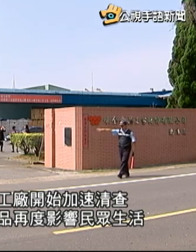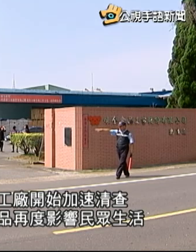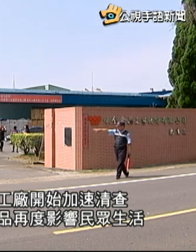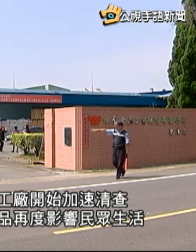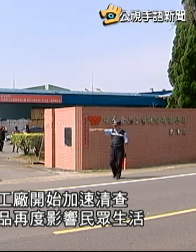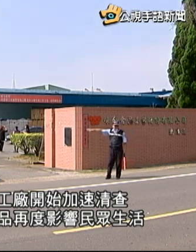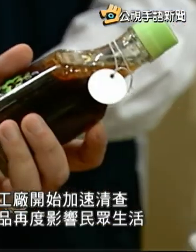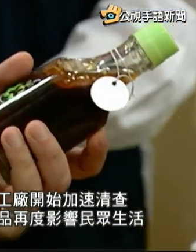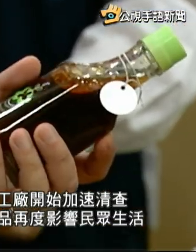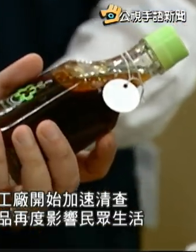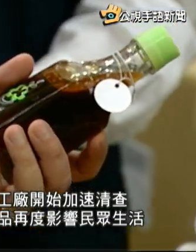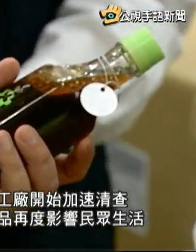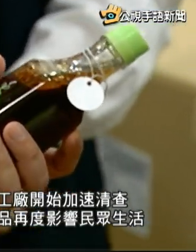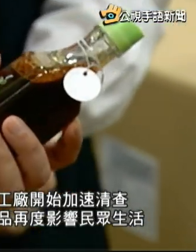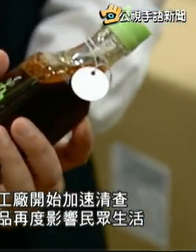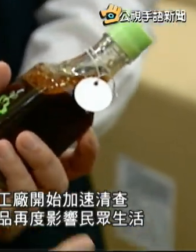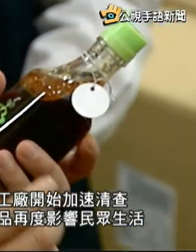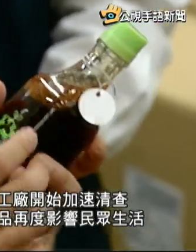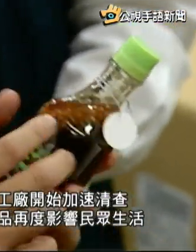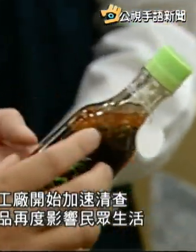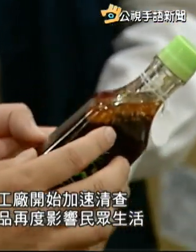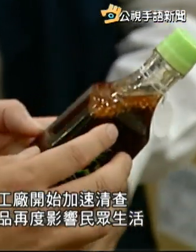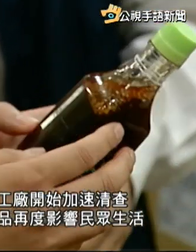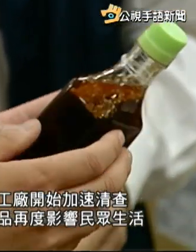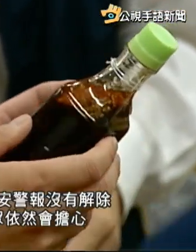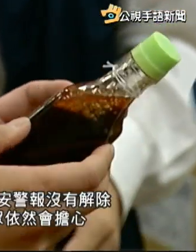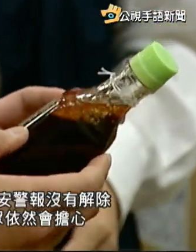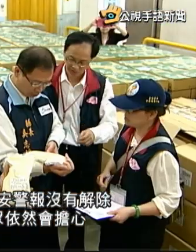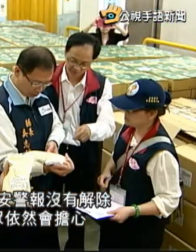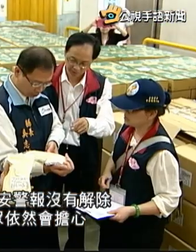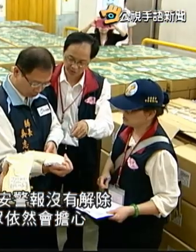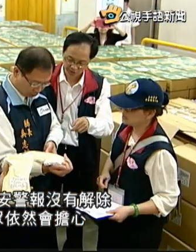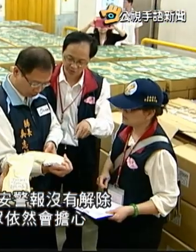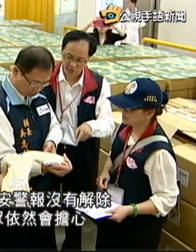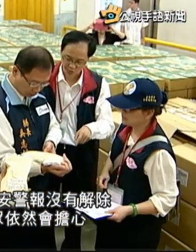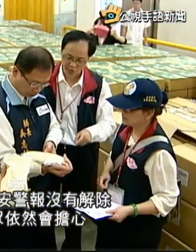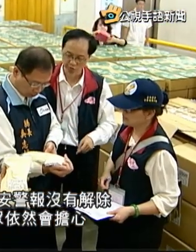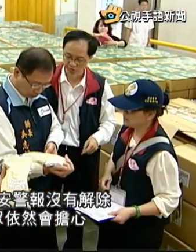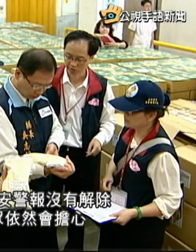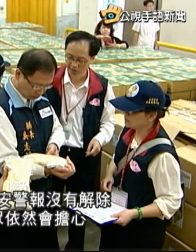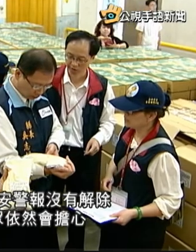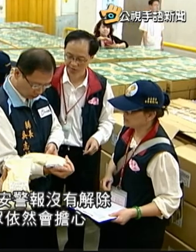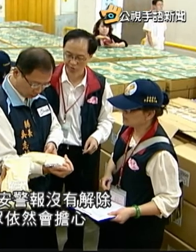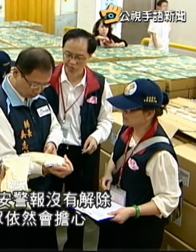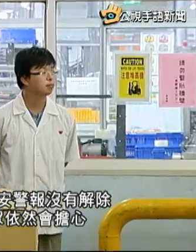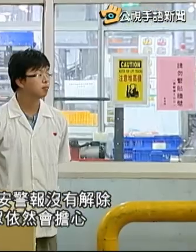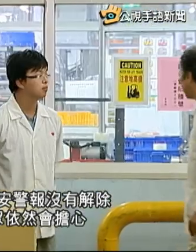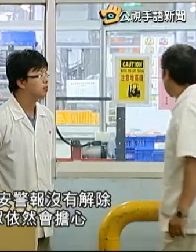黑心商品再度影响民众生活。否则，食安警报没有解除，民众依然会担心，不知道